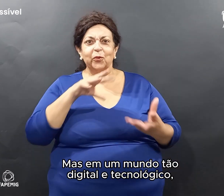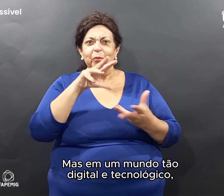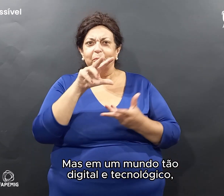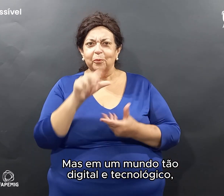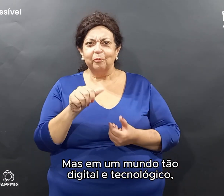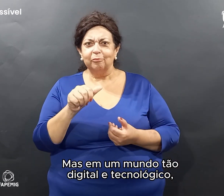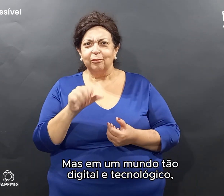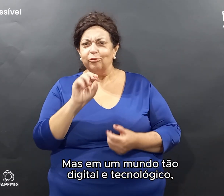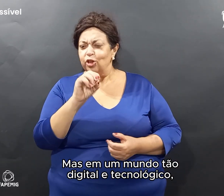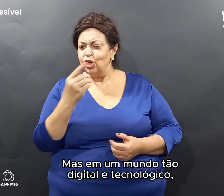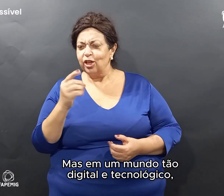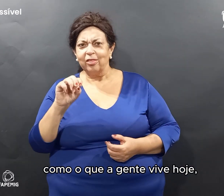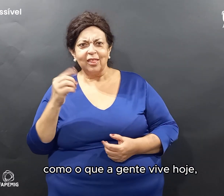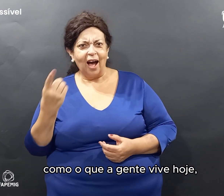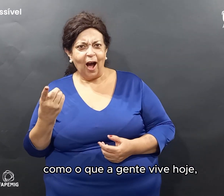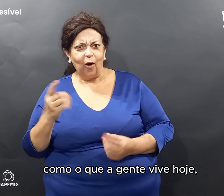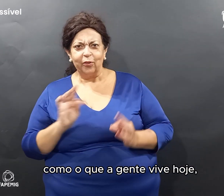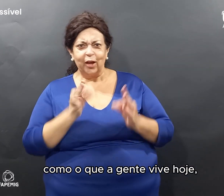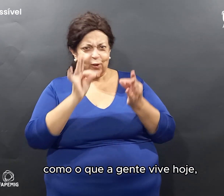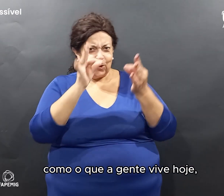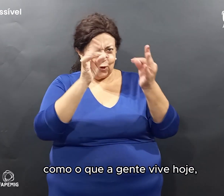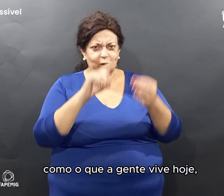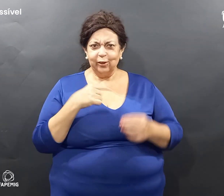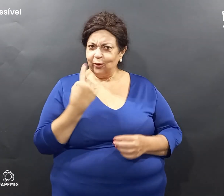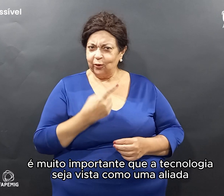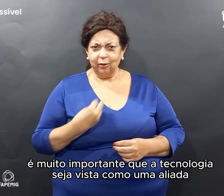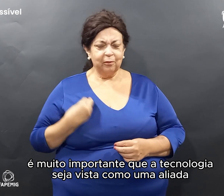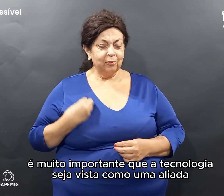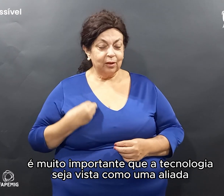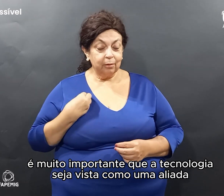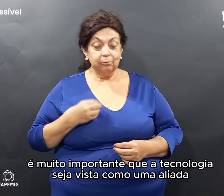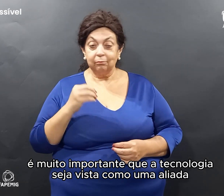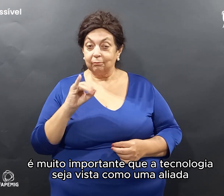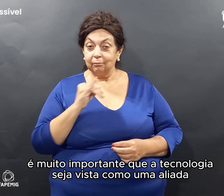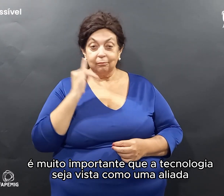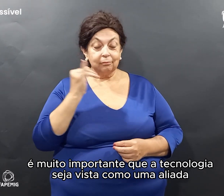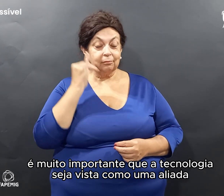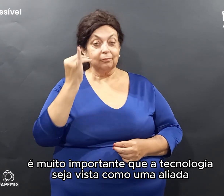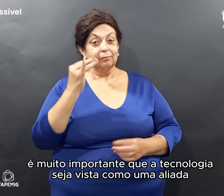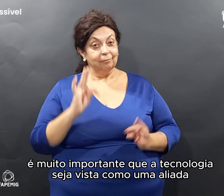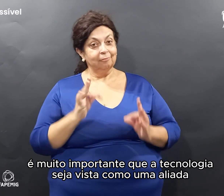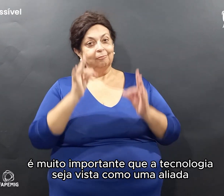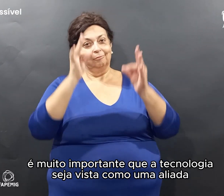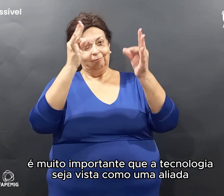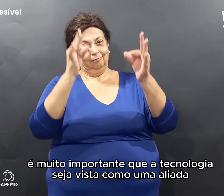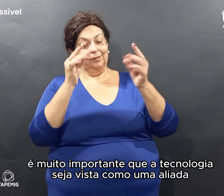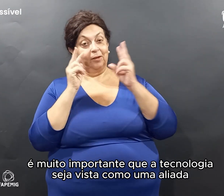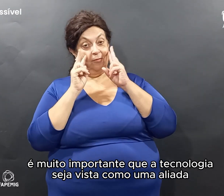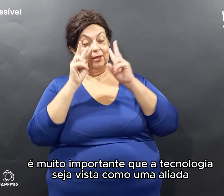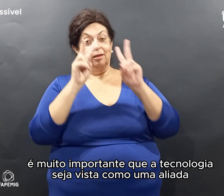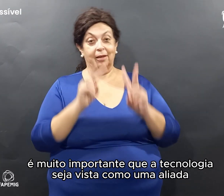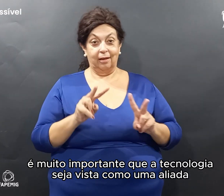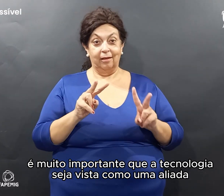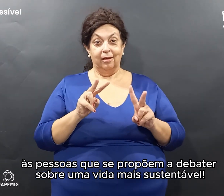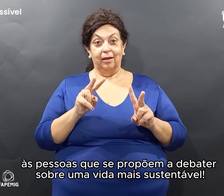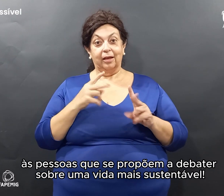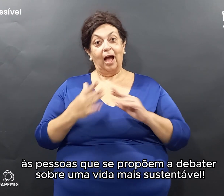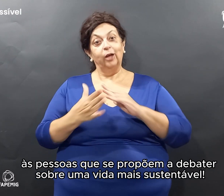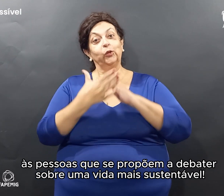digital e tecnológico como que a gente vive hoje, é muito importante que a tecnologia seja vista como uma aliada às pessoas que